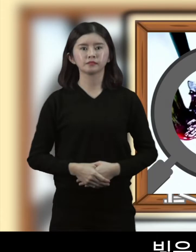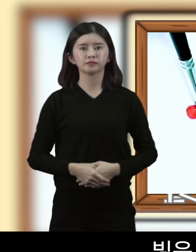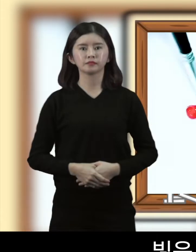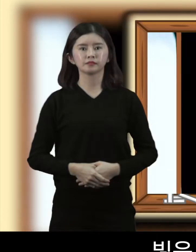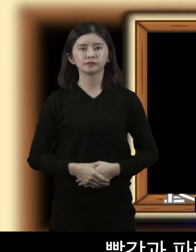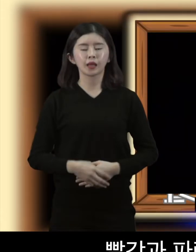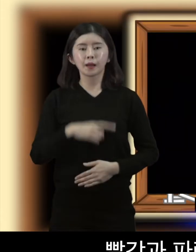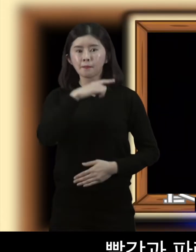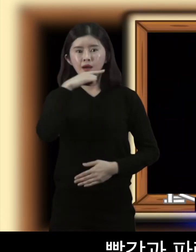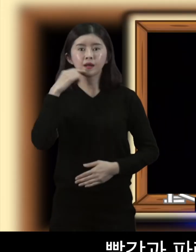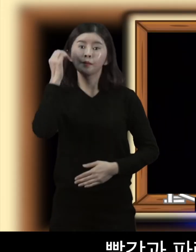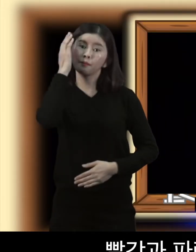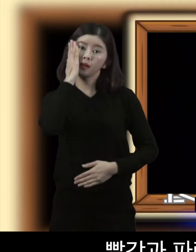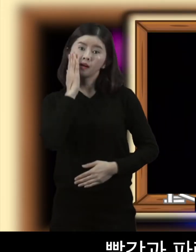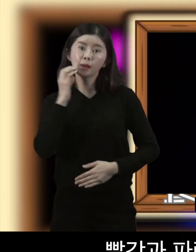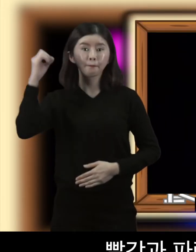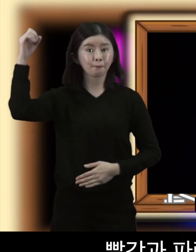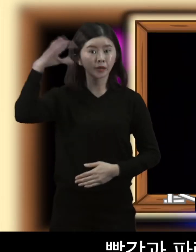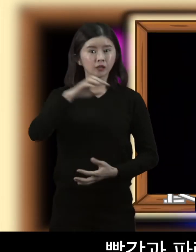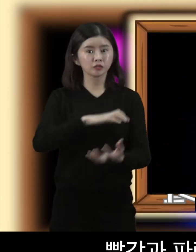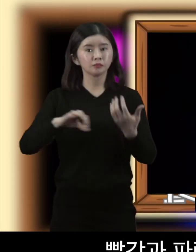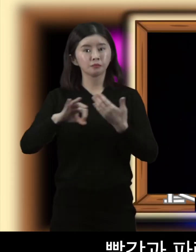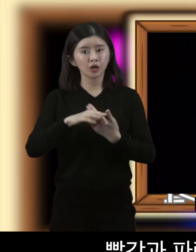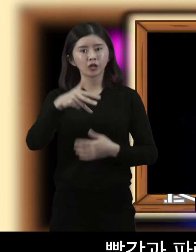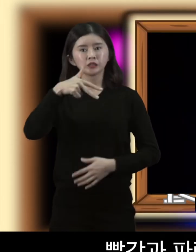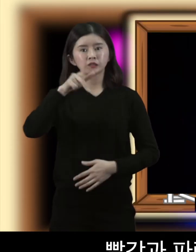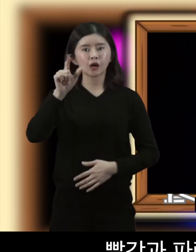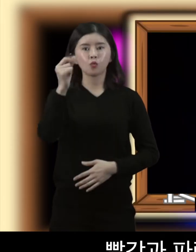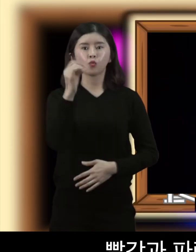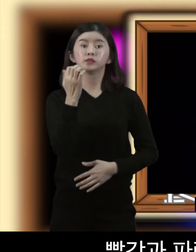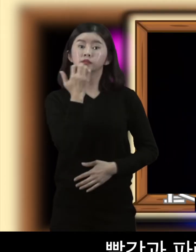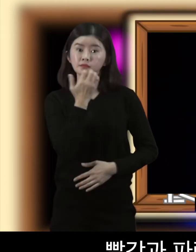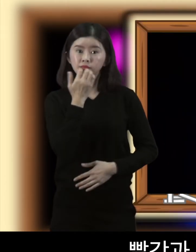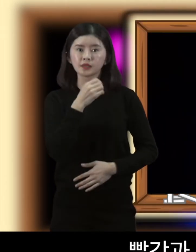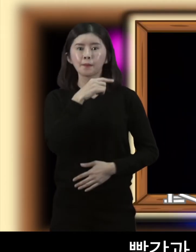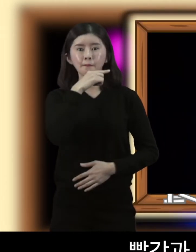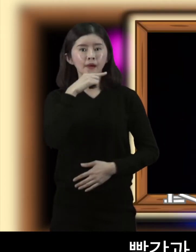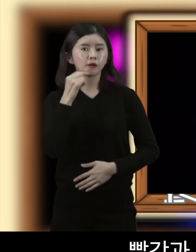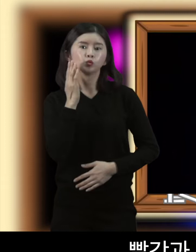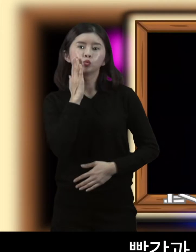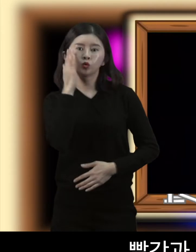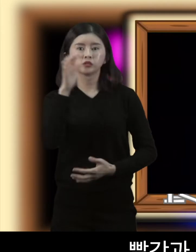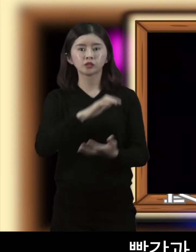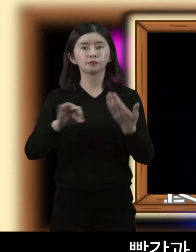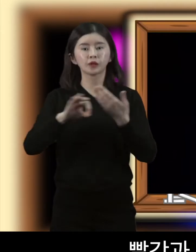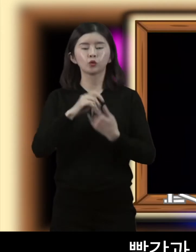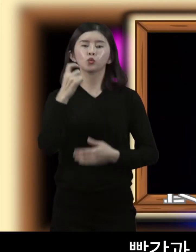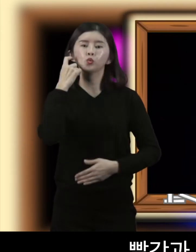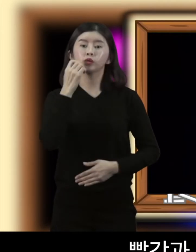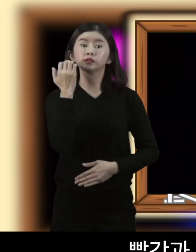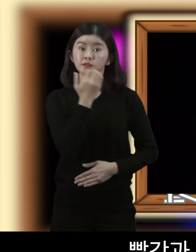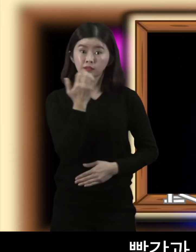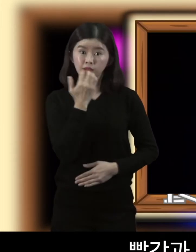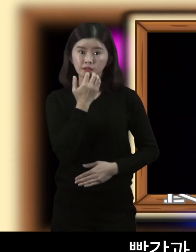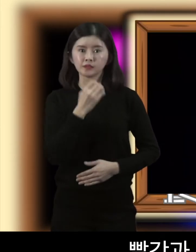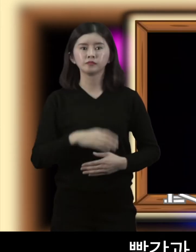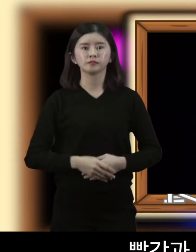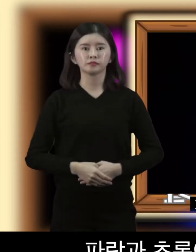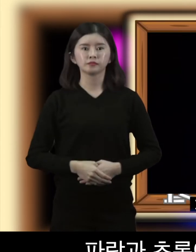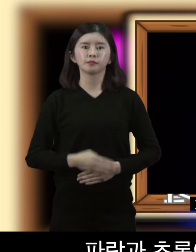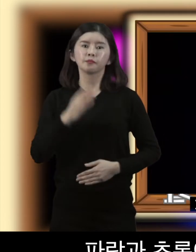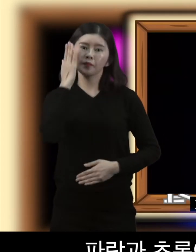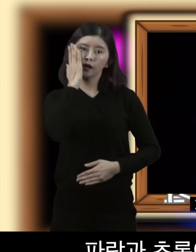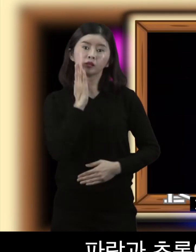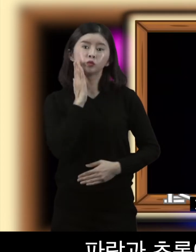빨강과 파랑의 빛이 만나면 자홍색 빨강과 초록이 만나면 노란색